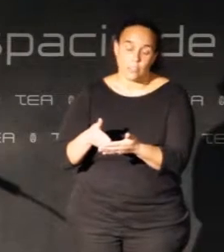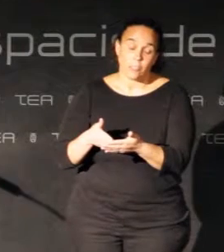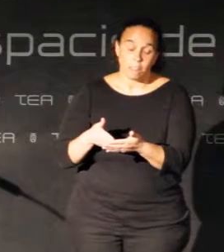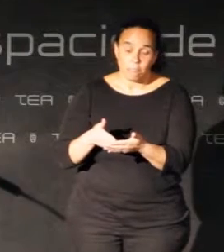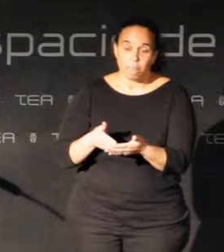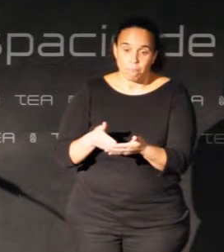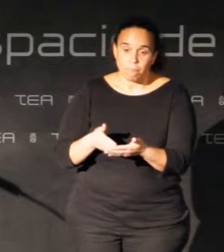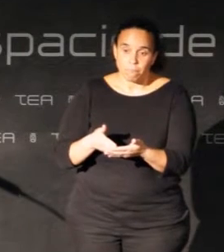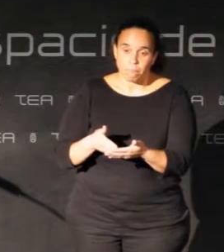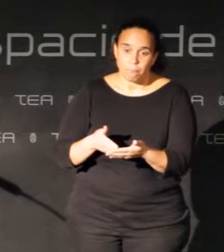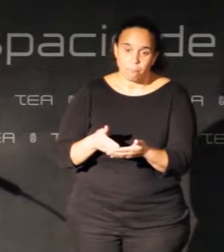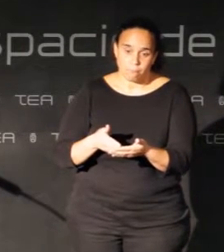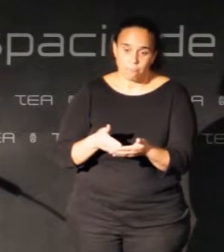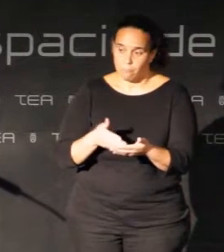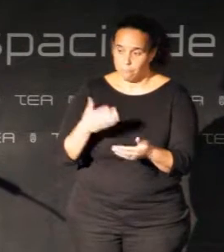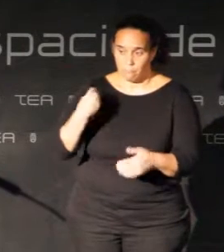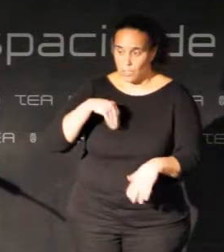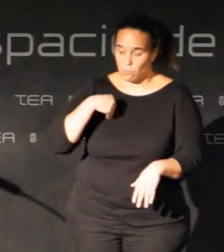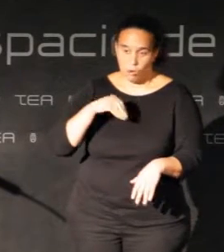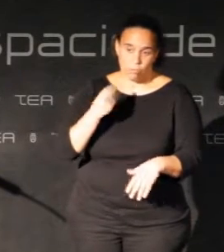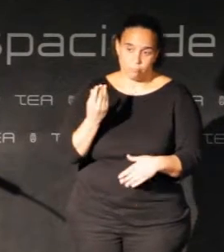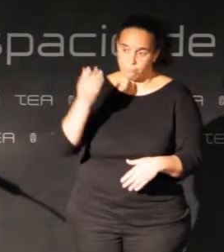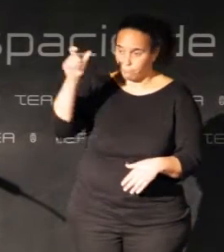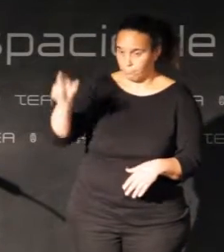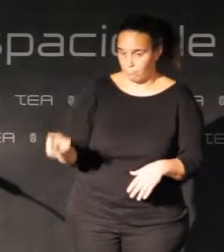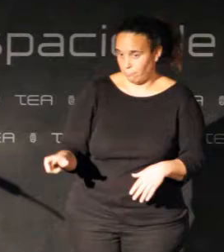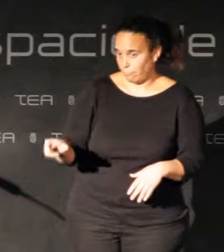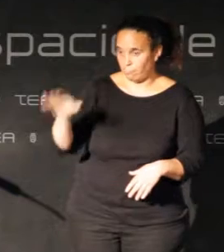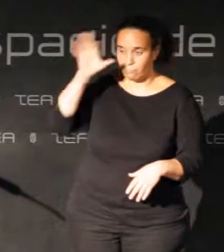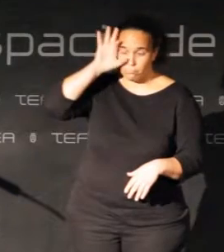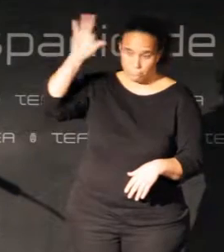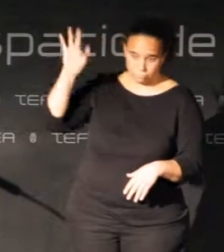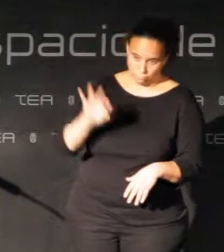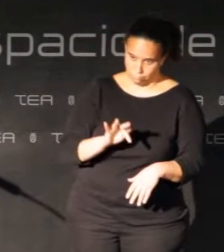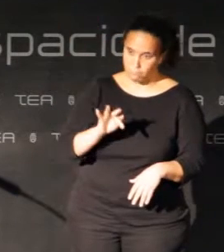idea con la exposición que hemos tenido ahora